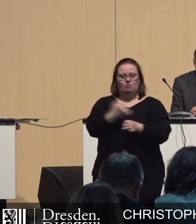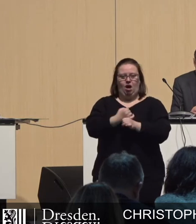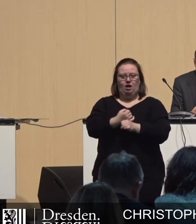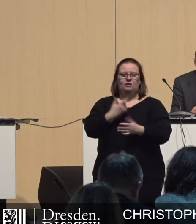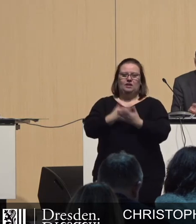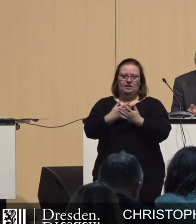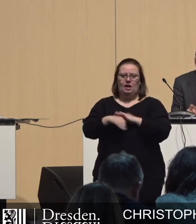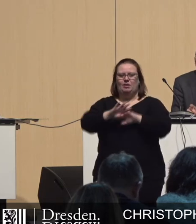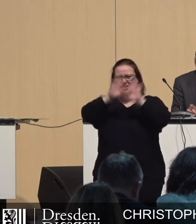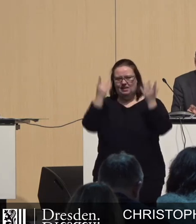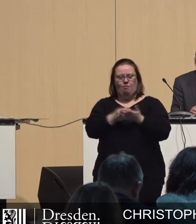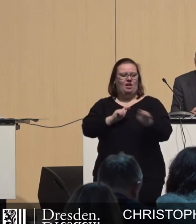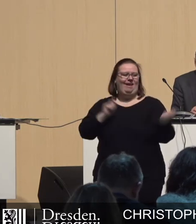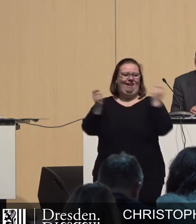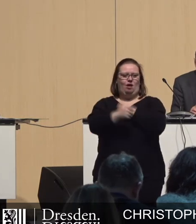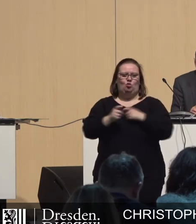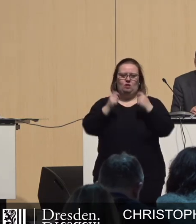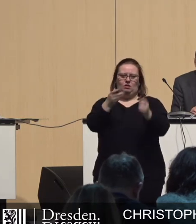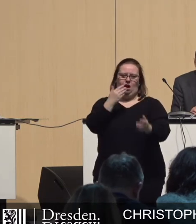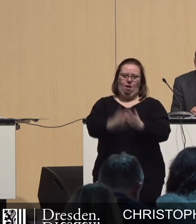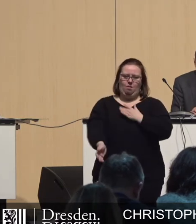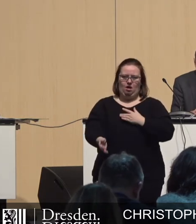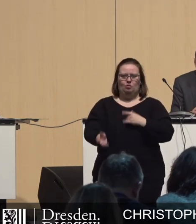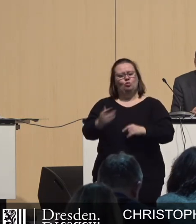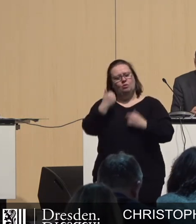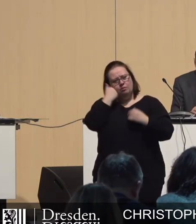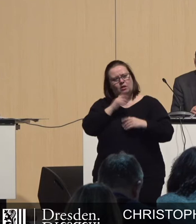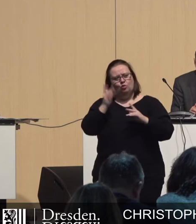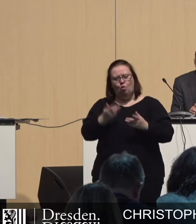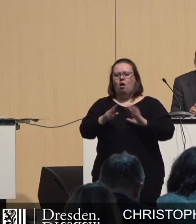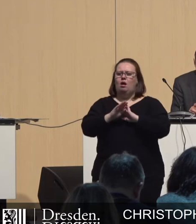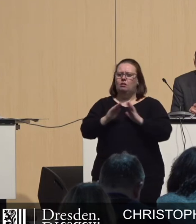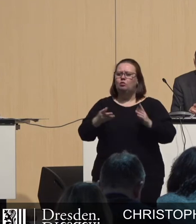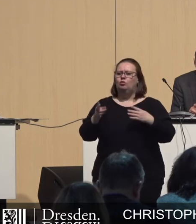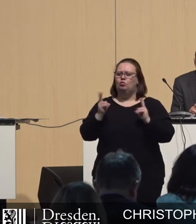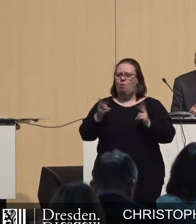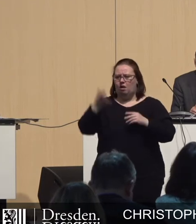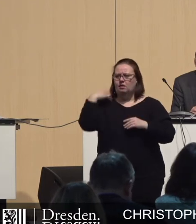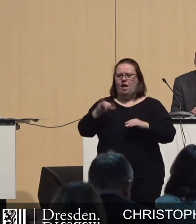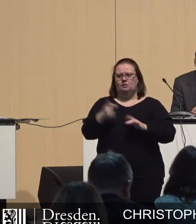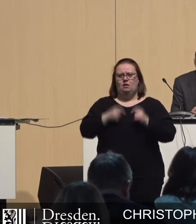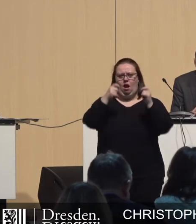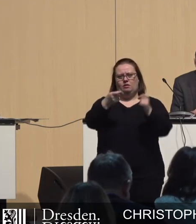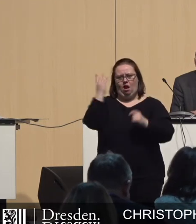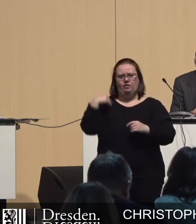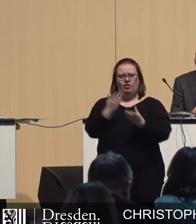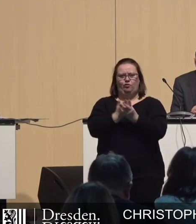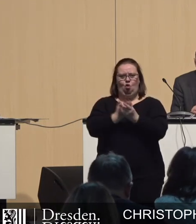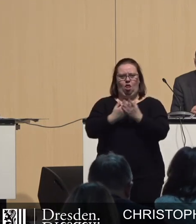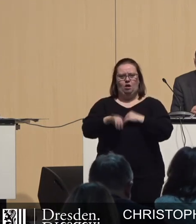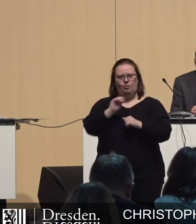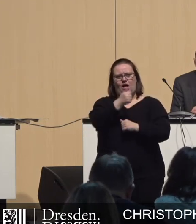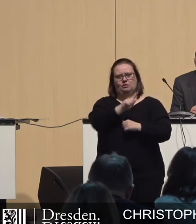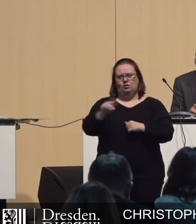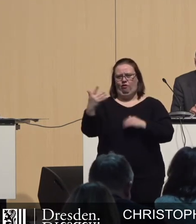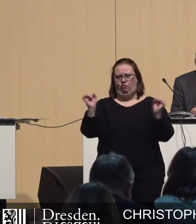mit dieser Intention die gesamten Änderungsanträge ab und möchten darum bitten, einfach nur den Ursprungsantrag, wie er ursprünglich gestellt wurde, mit den Punkten 1